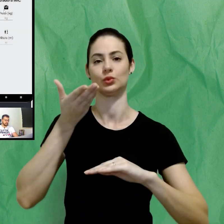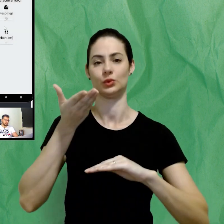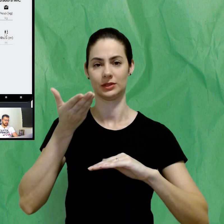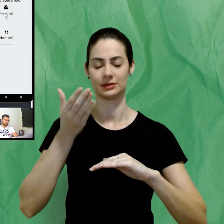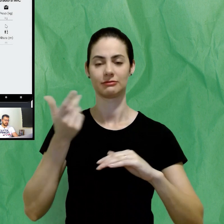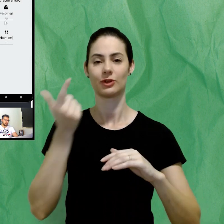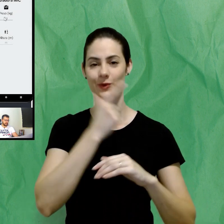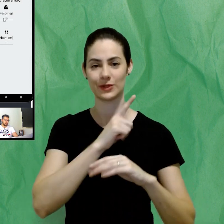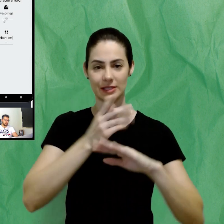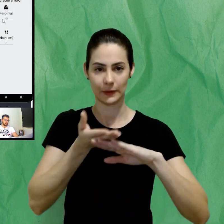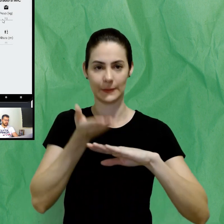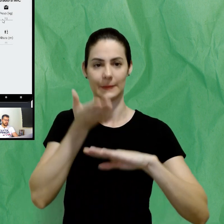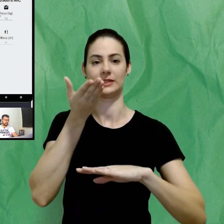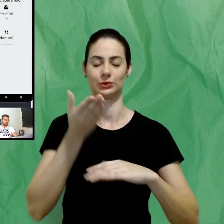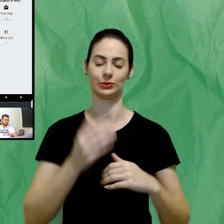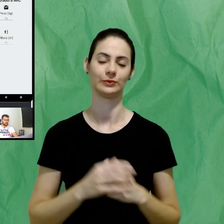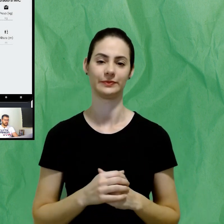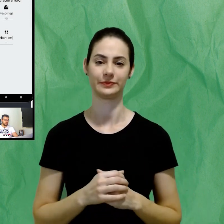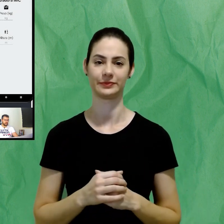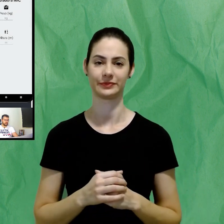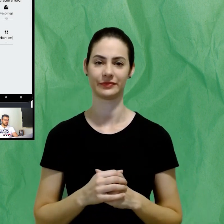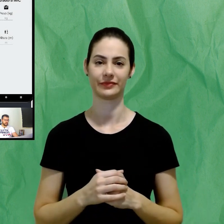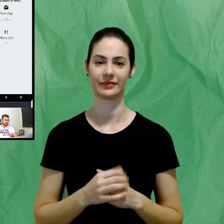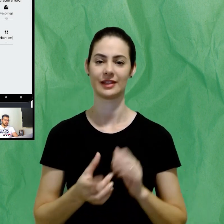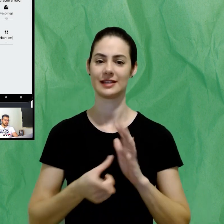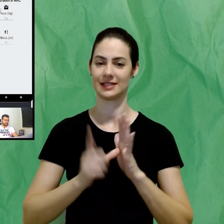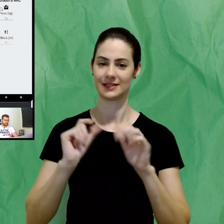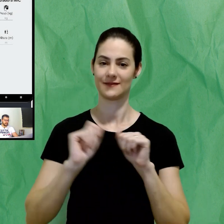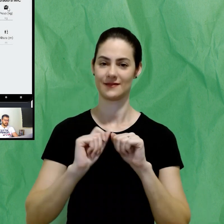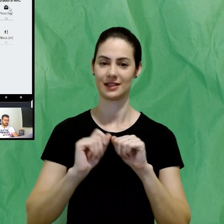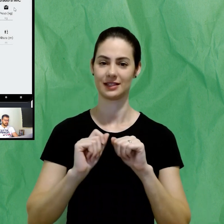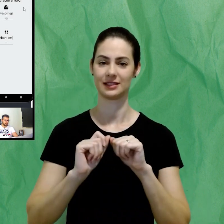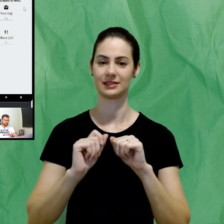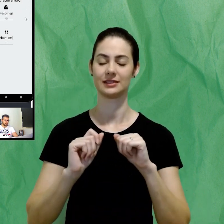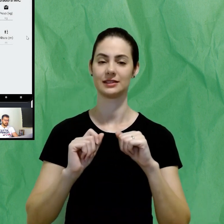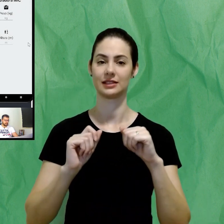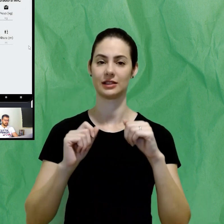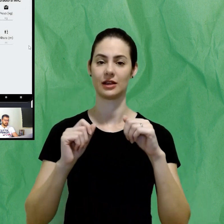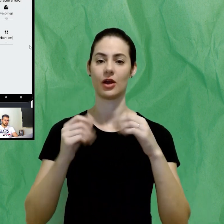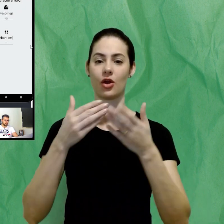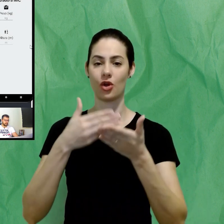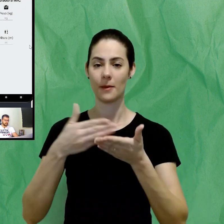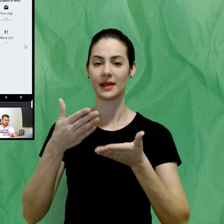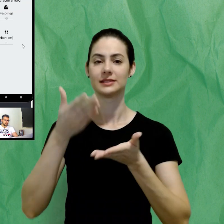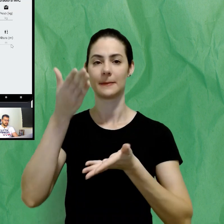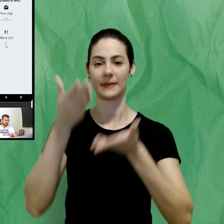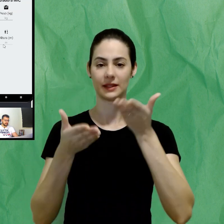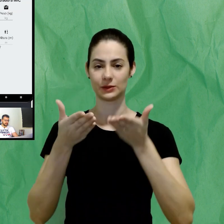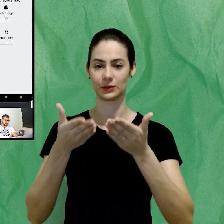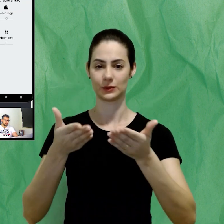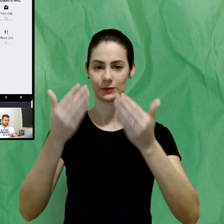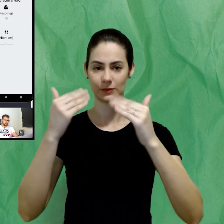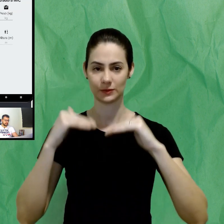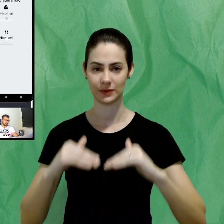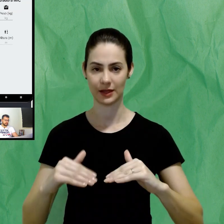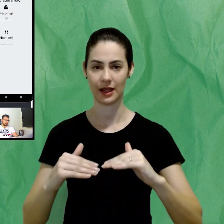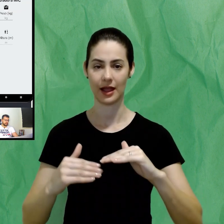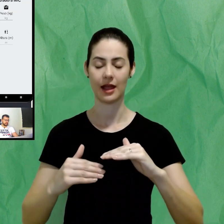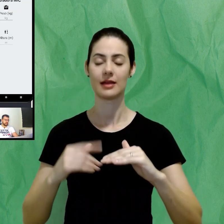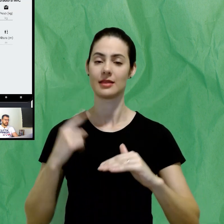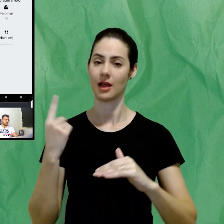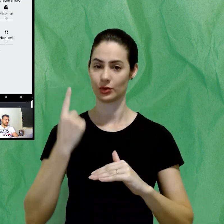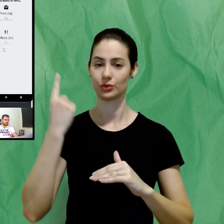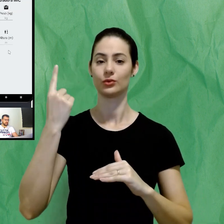haja um espaço aqui entre os dois. Ou seja, aqui onde começa o peso até aqui onde termina a